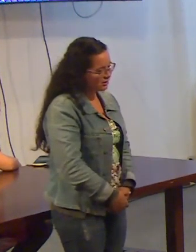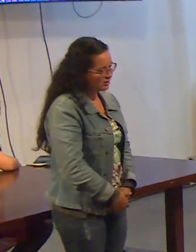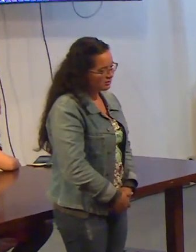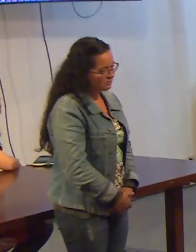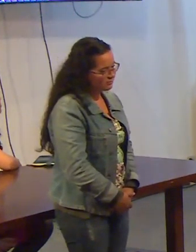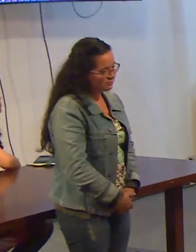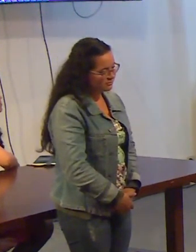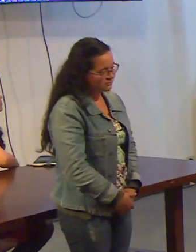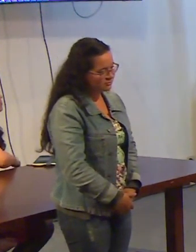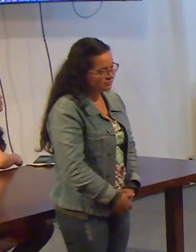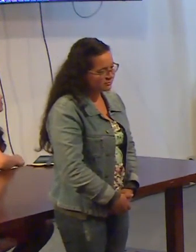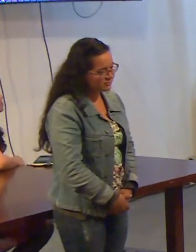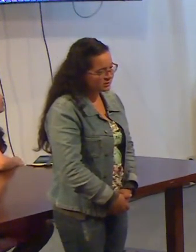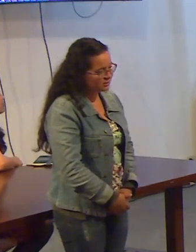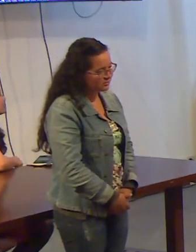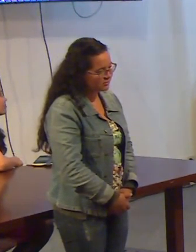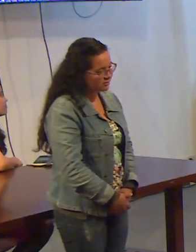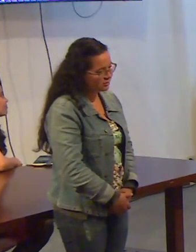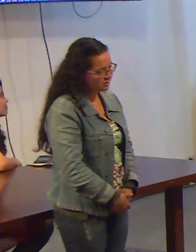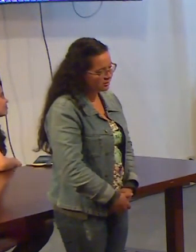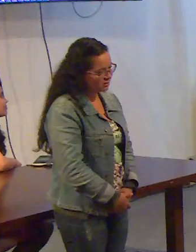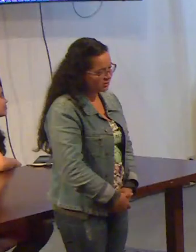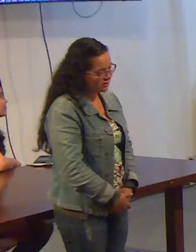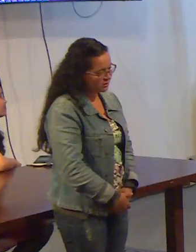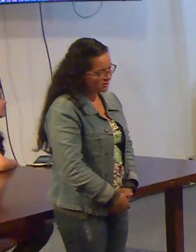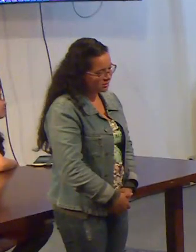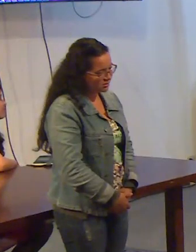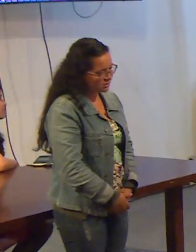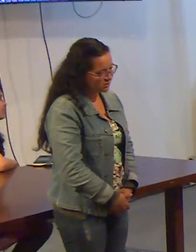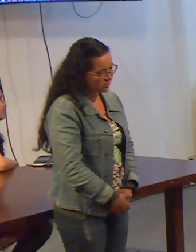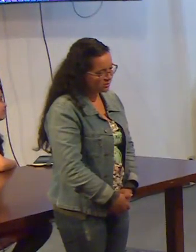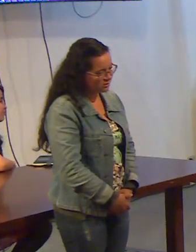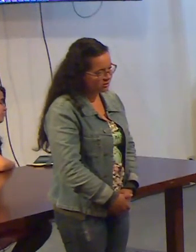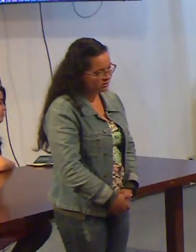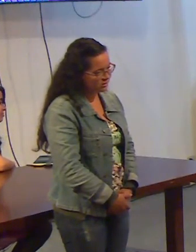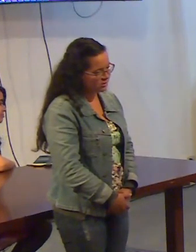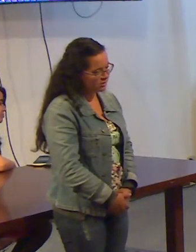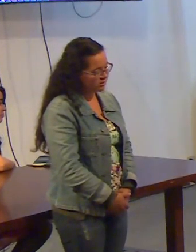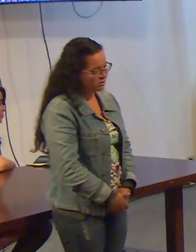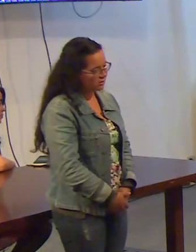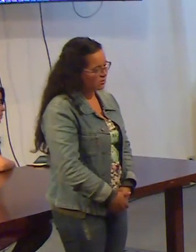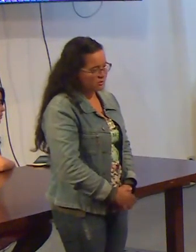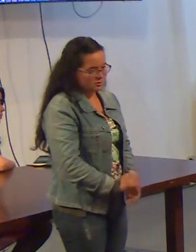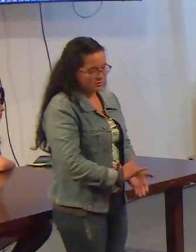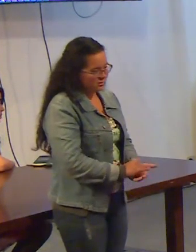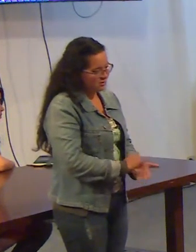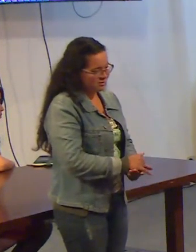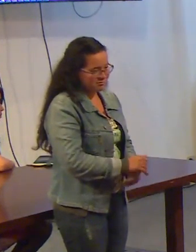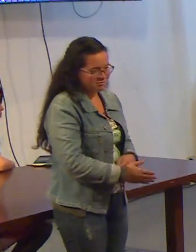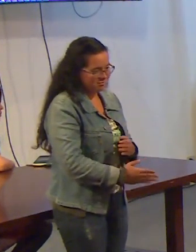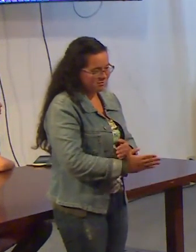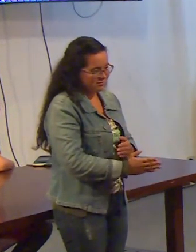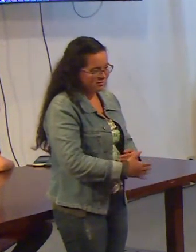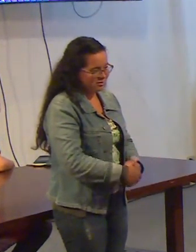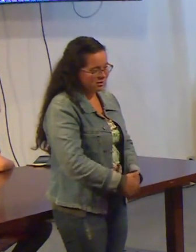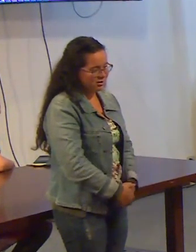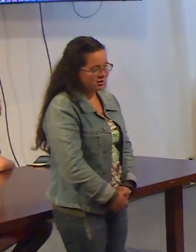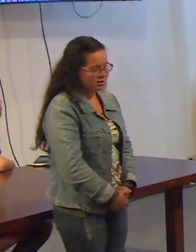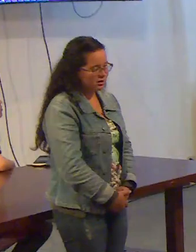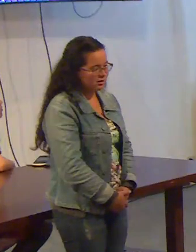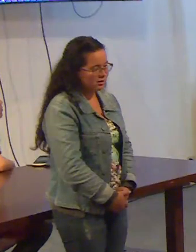hoy fueron por un árbol y el árbol no estaba. Entonces es una muestra de que siempre estamos poniéndole una presión a